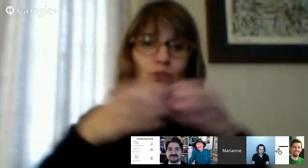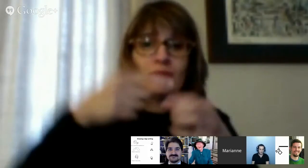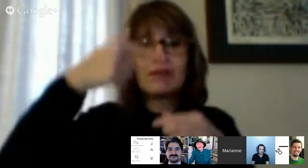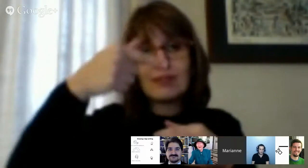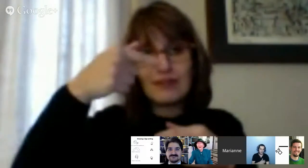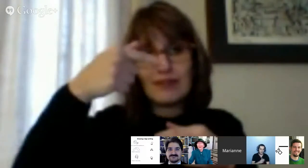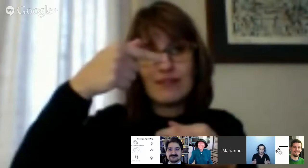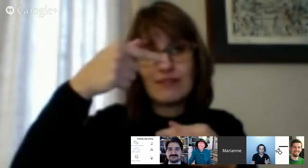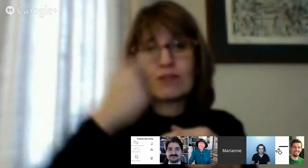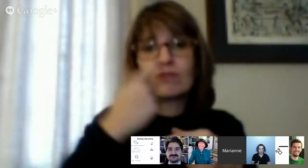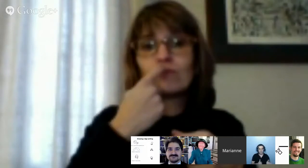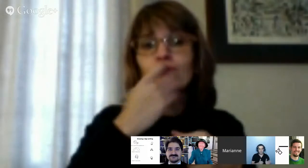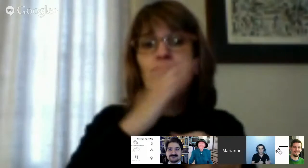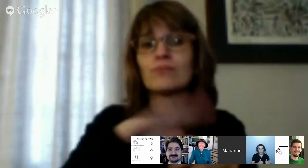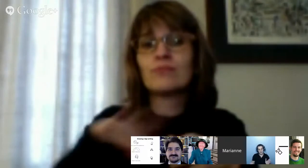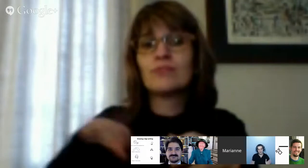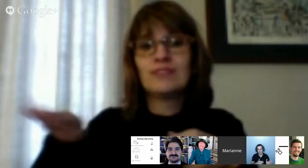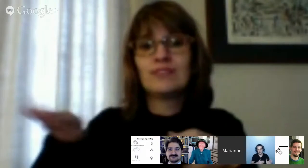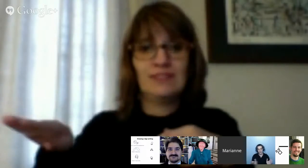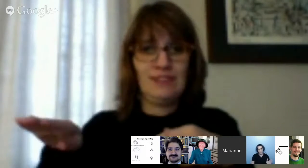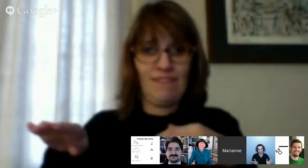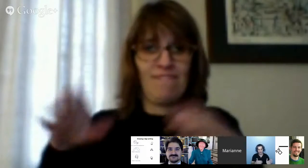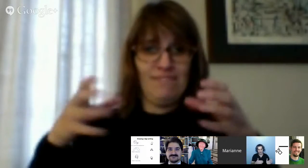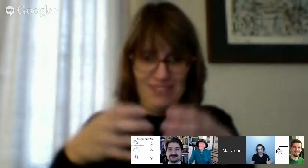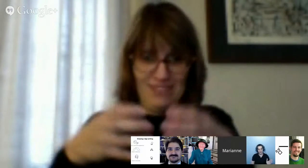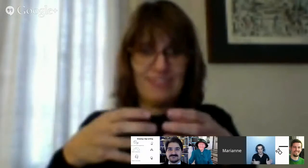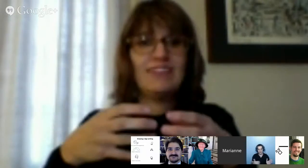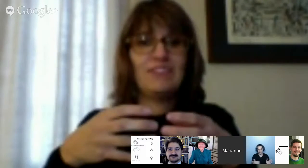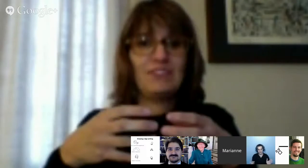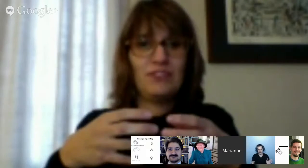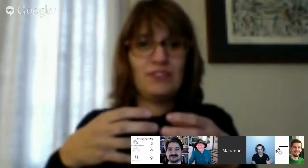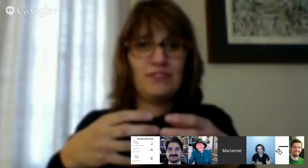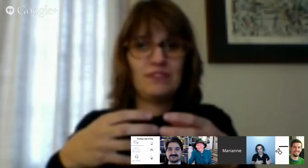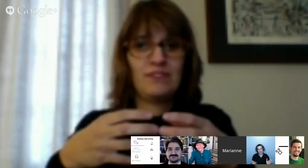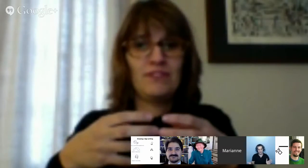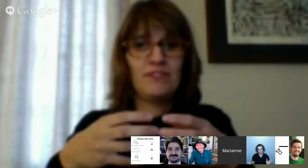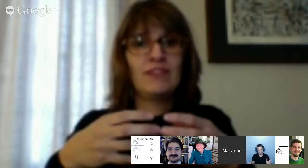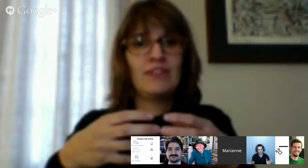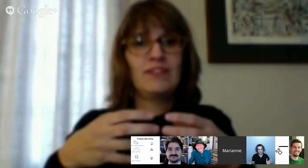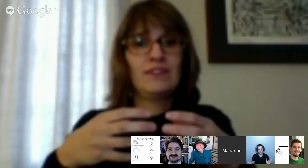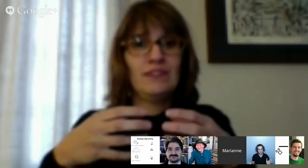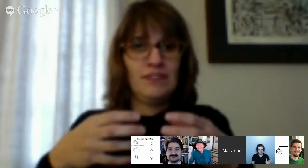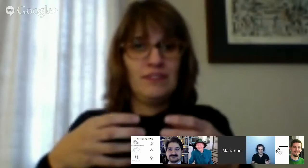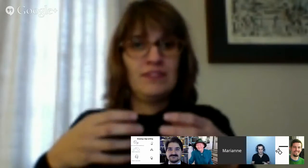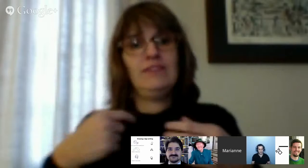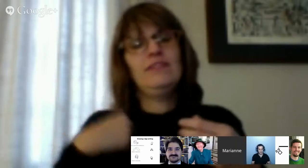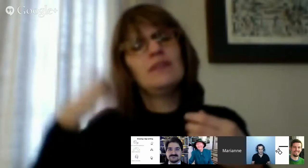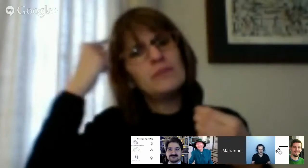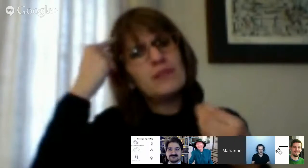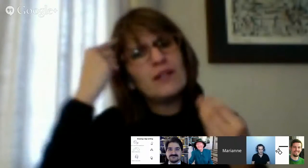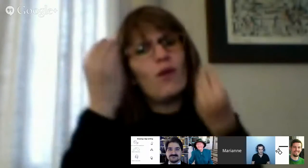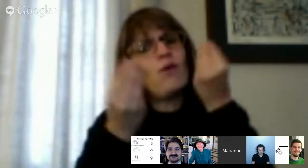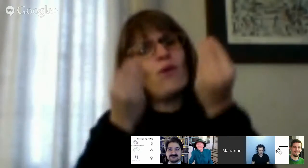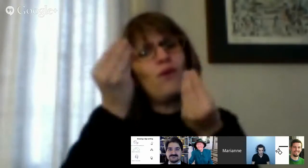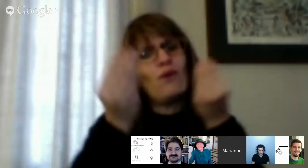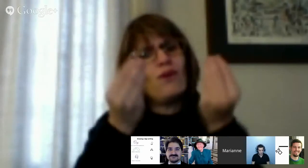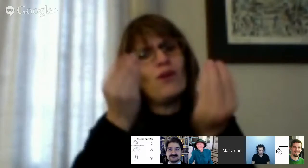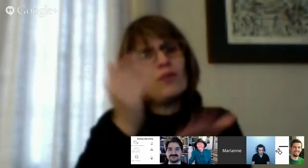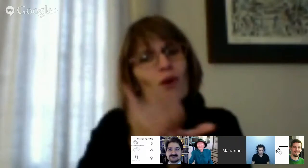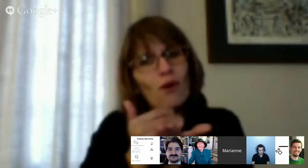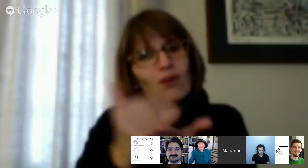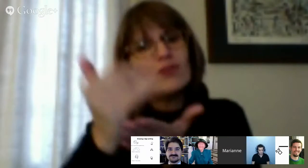aula, com alunos de seis a dez anos, crianças.